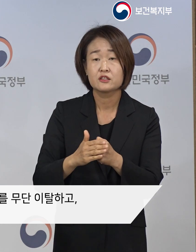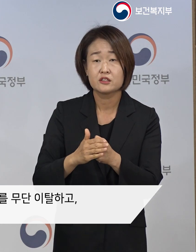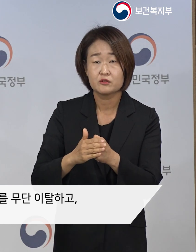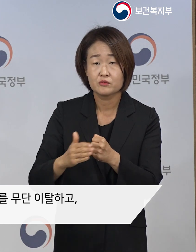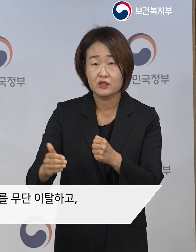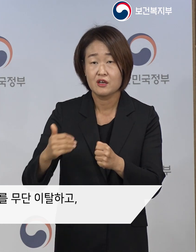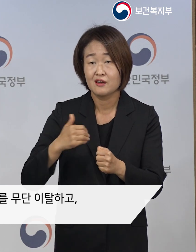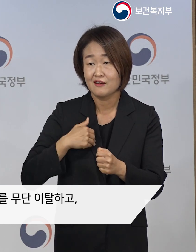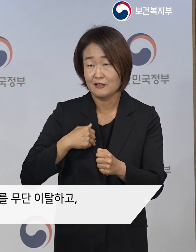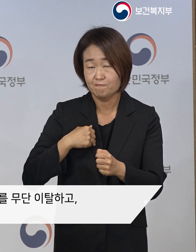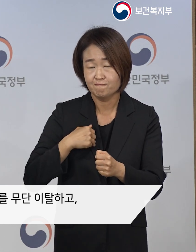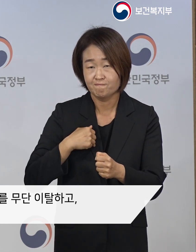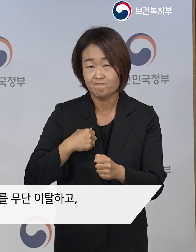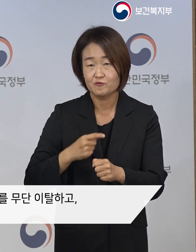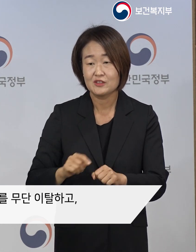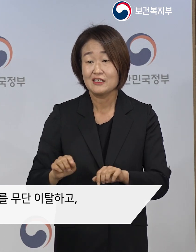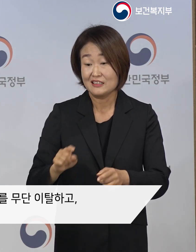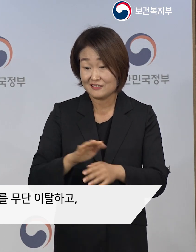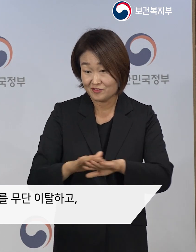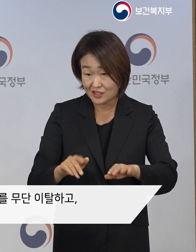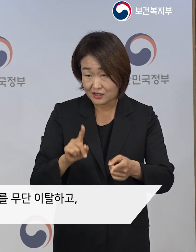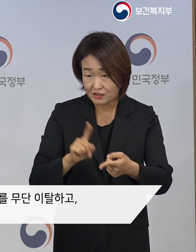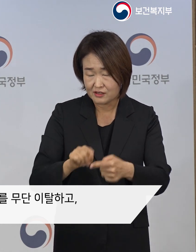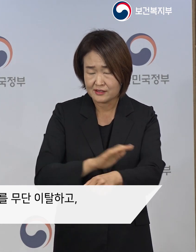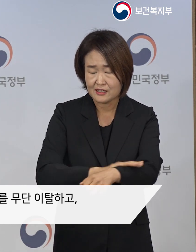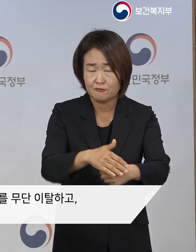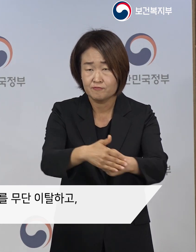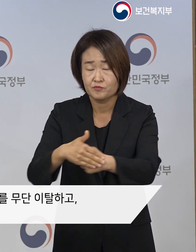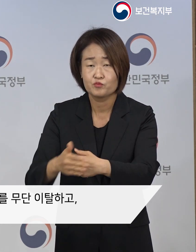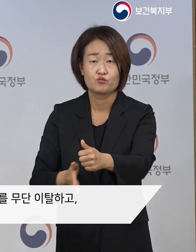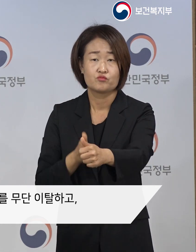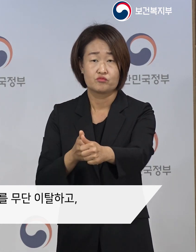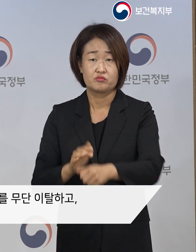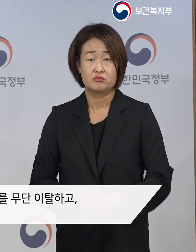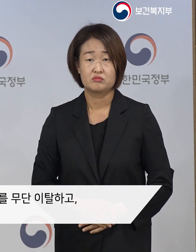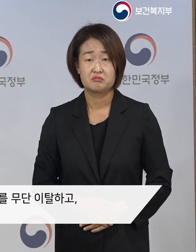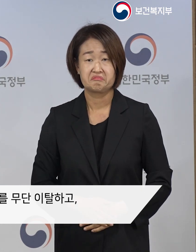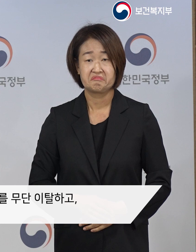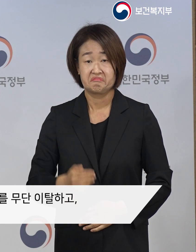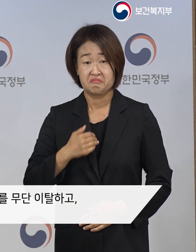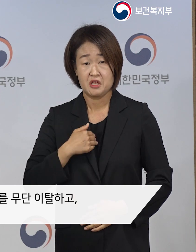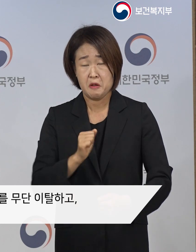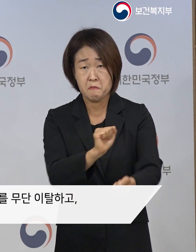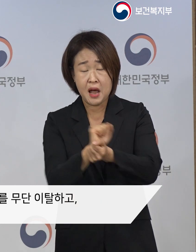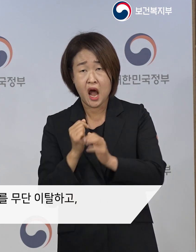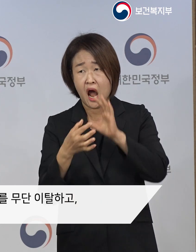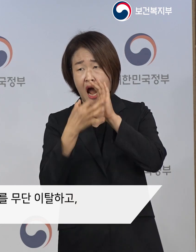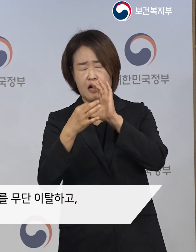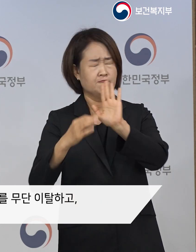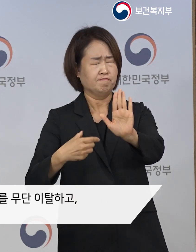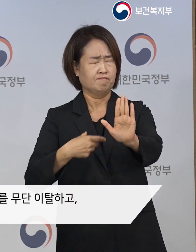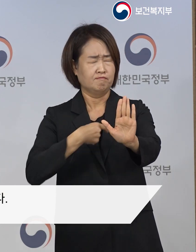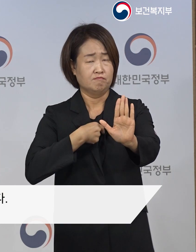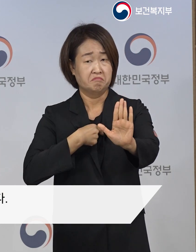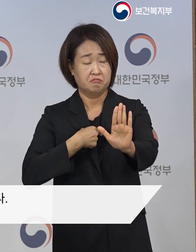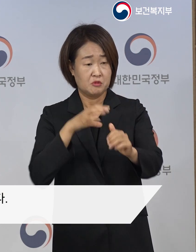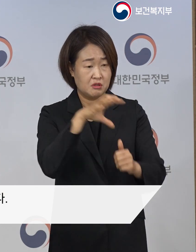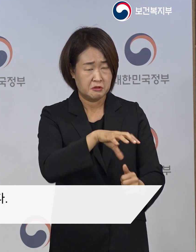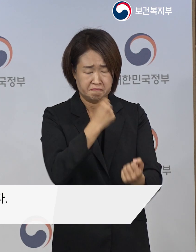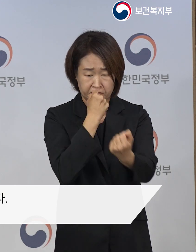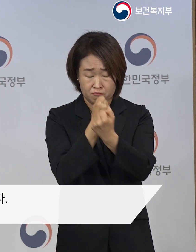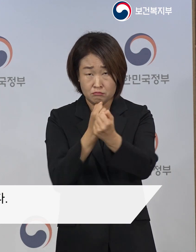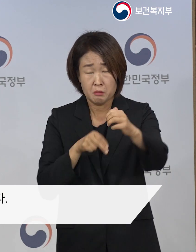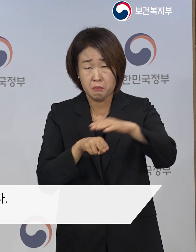진단검사를 거부하거나 정해진 격리 장소를 무단 이탈하고 방역요원에 대해 폭력을 행사하는 등